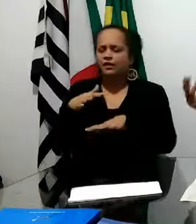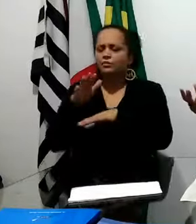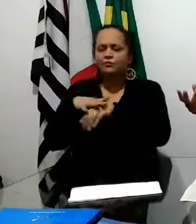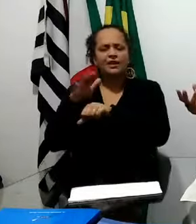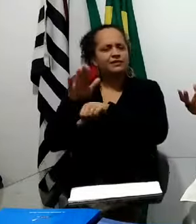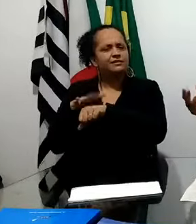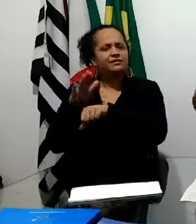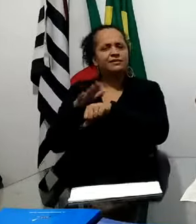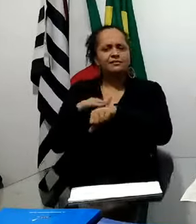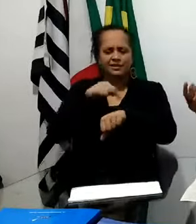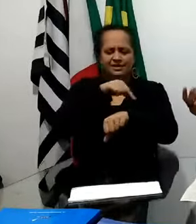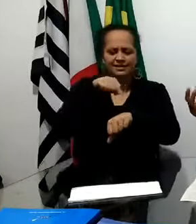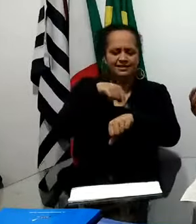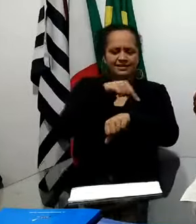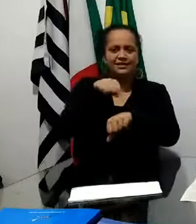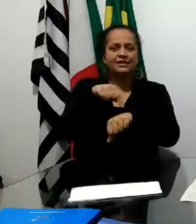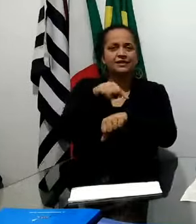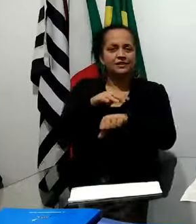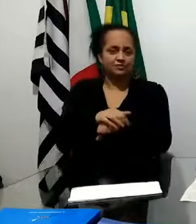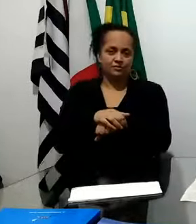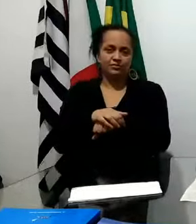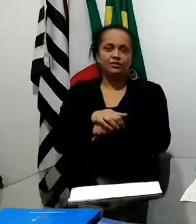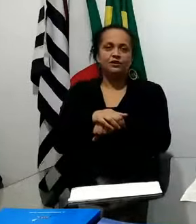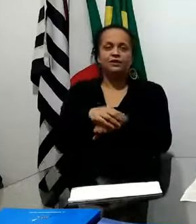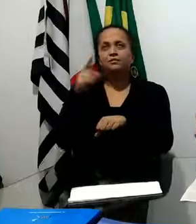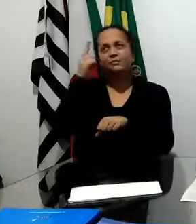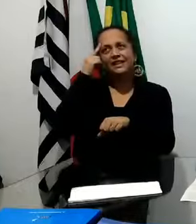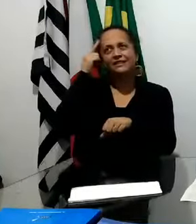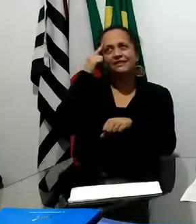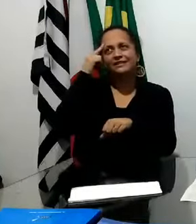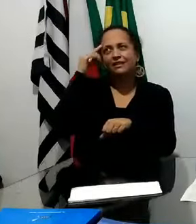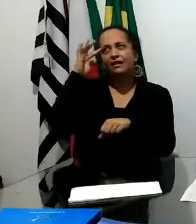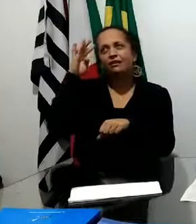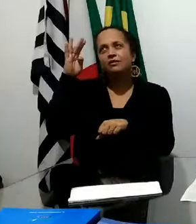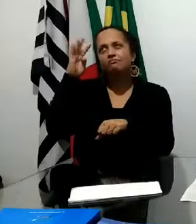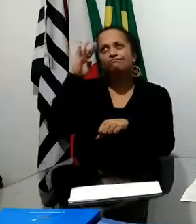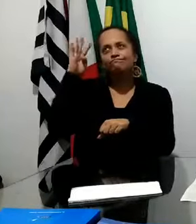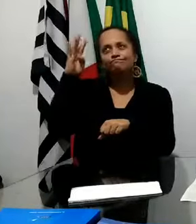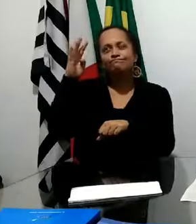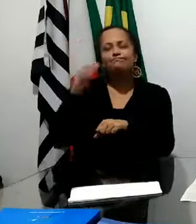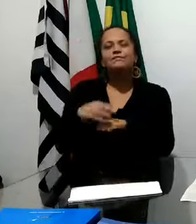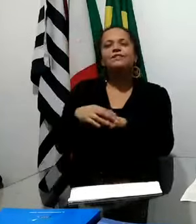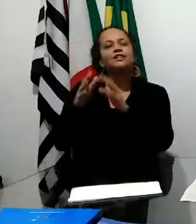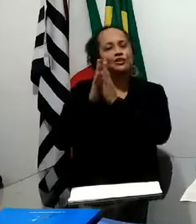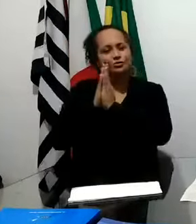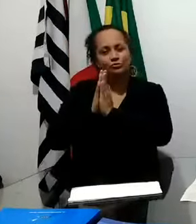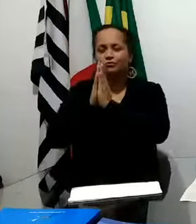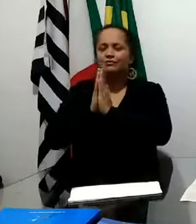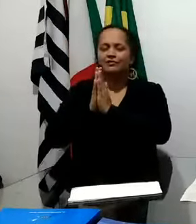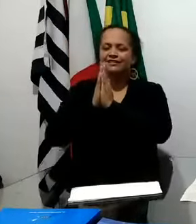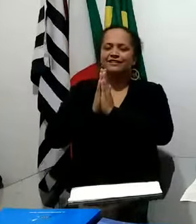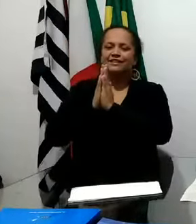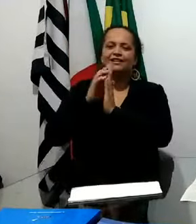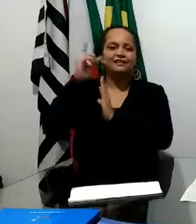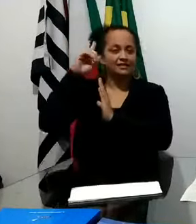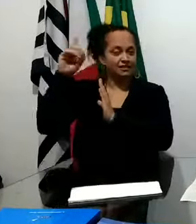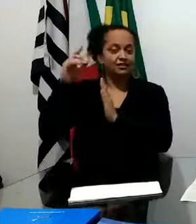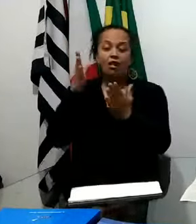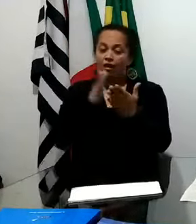um pouco maior em pensar, em refletir, em estar orando em alguns aspectos, lendo